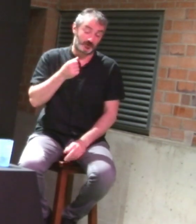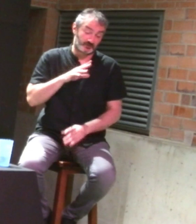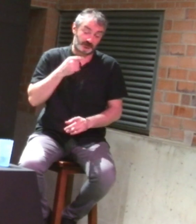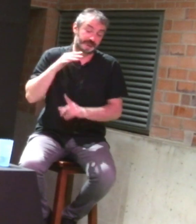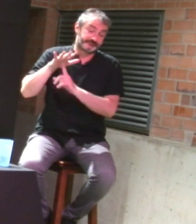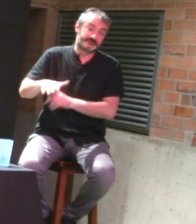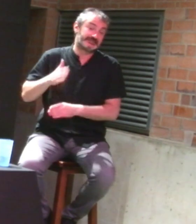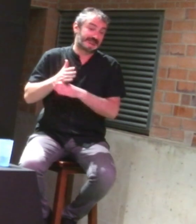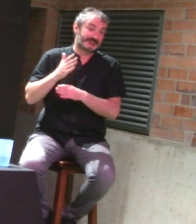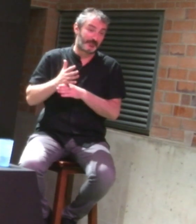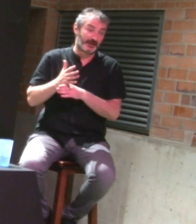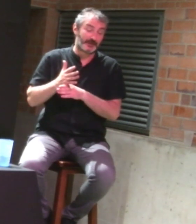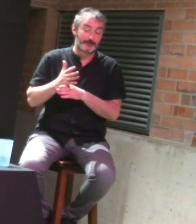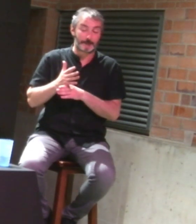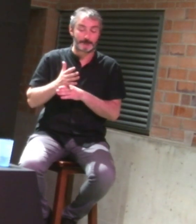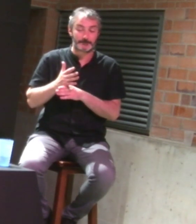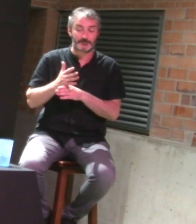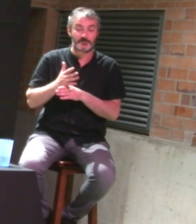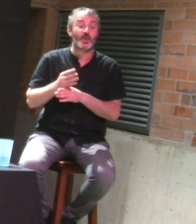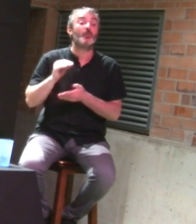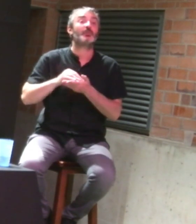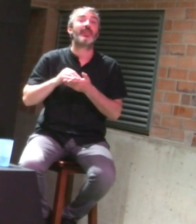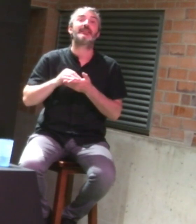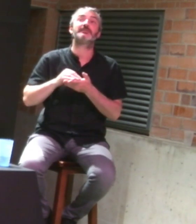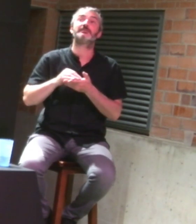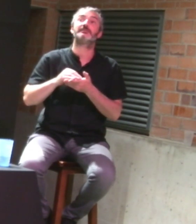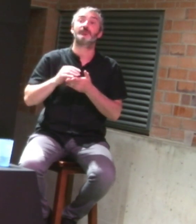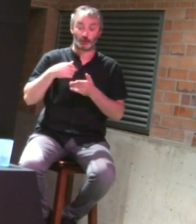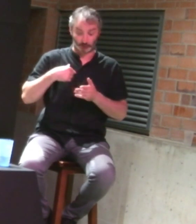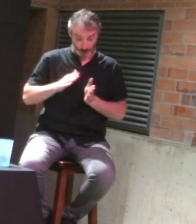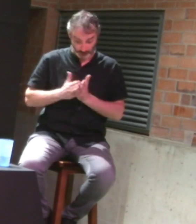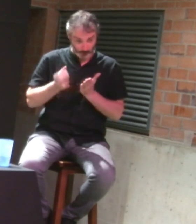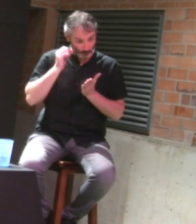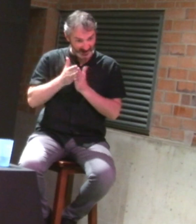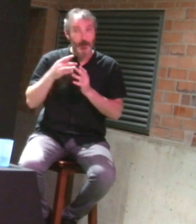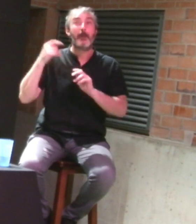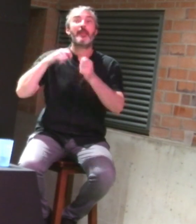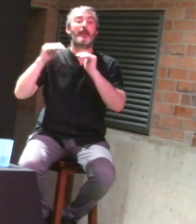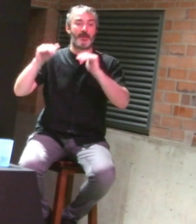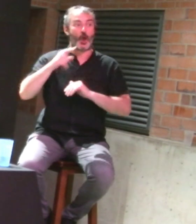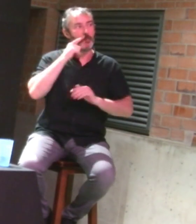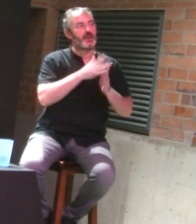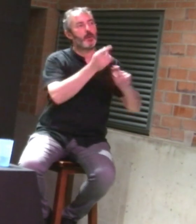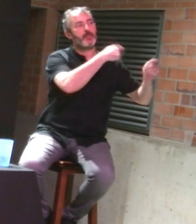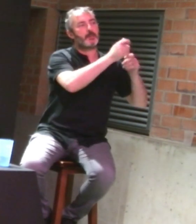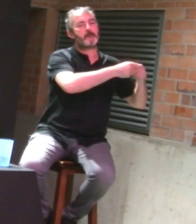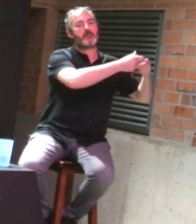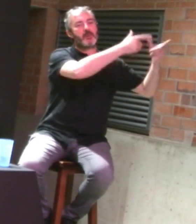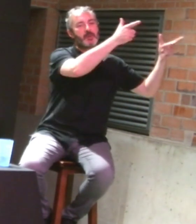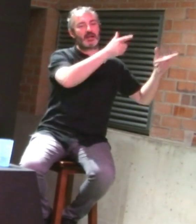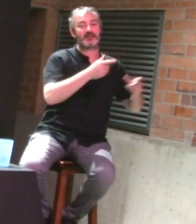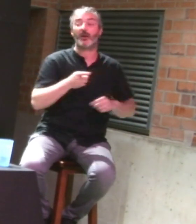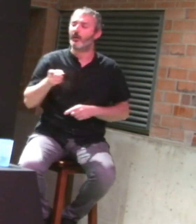veritat. Vull dir, a vegades no ens han llegit perquè era un llibre de dones, o perquè fèiem referència a coses de dones